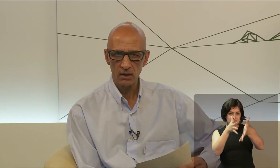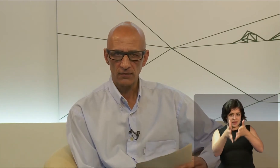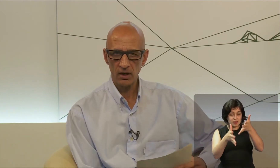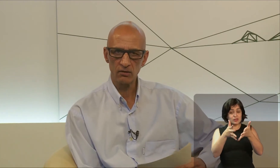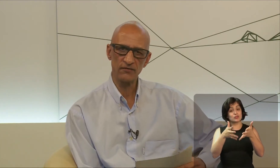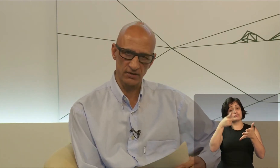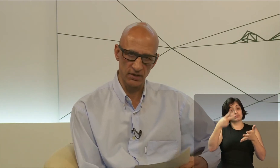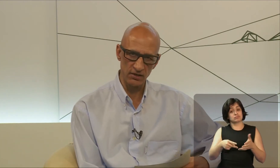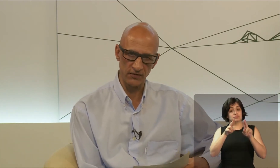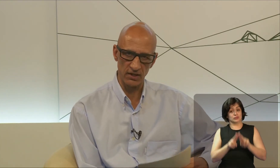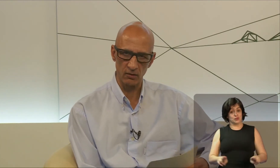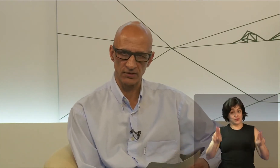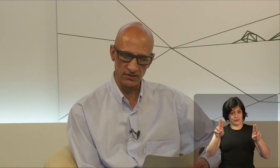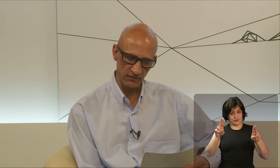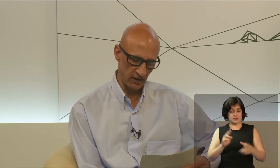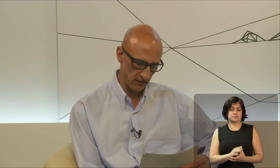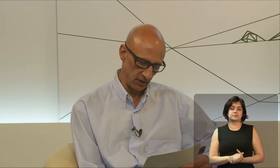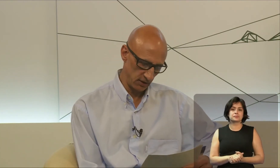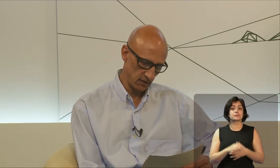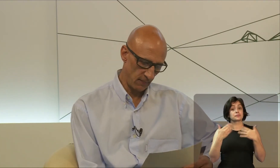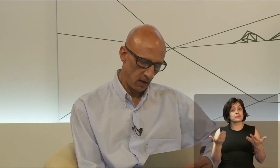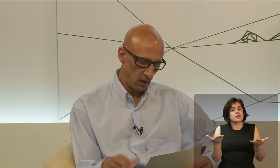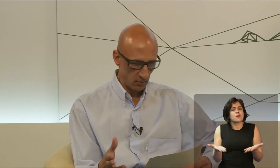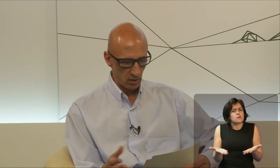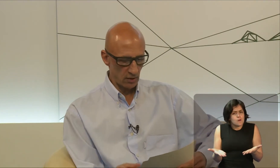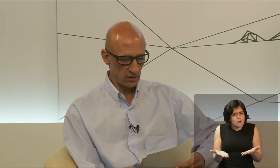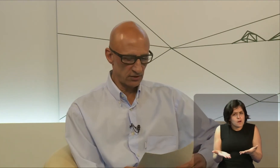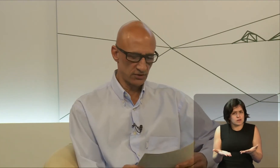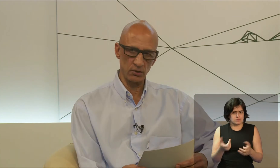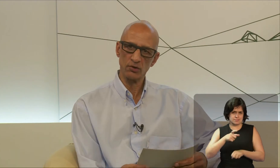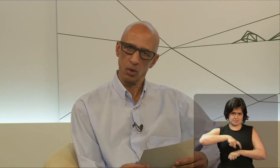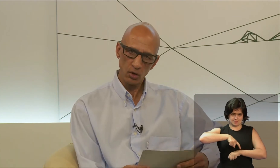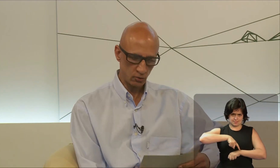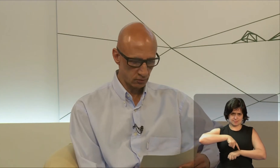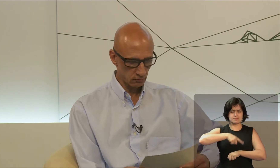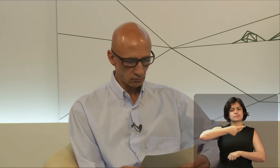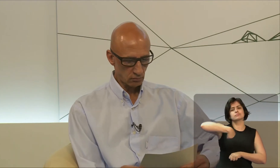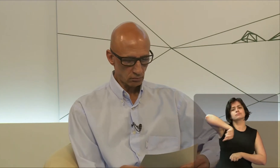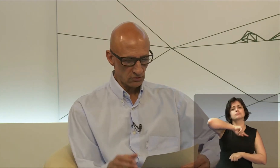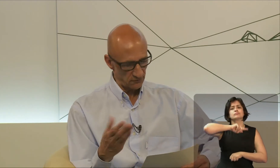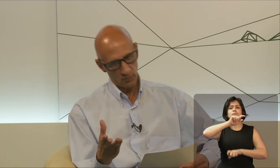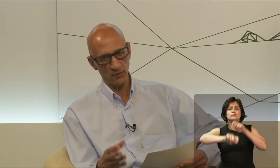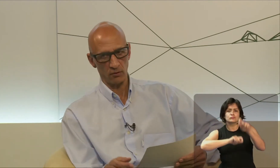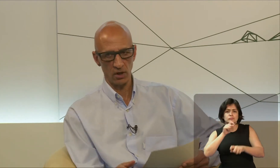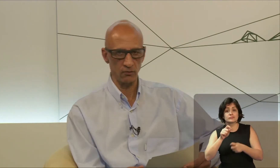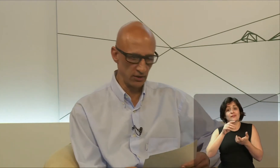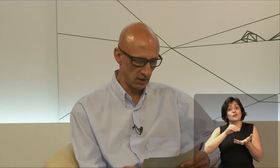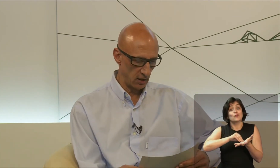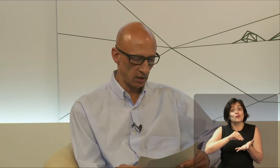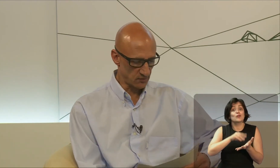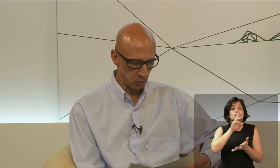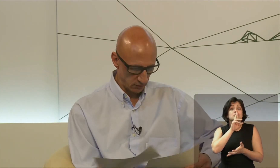da Universidade Federal de Santa Catarina. Bom, agora neste segundo bloco, ficou faltando ainda